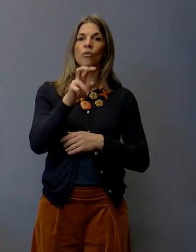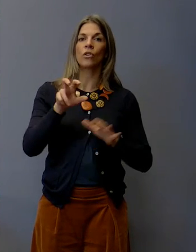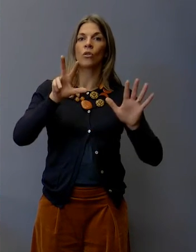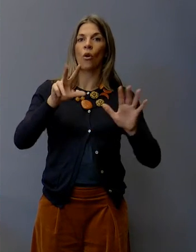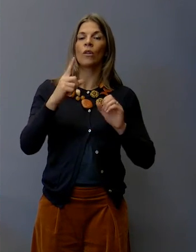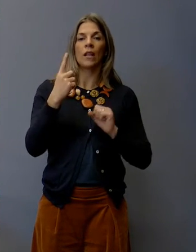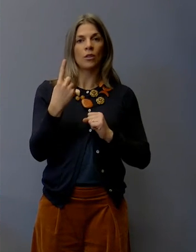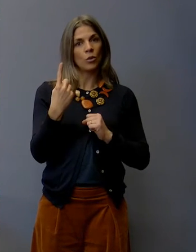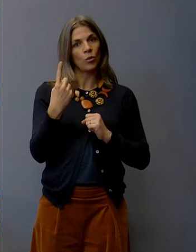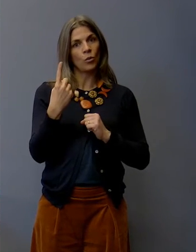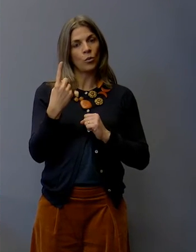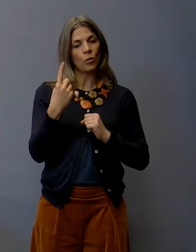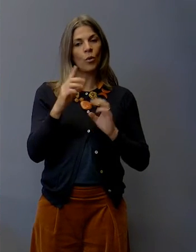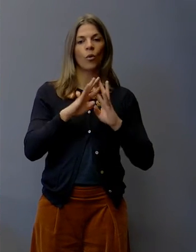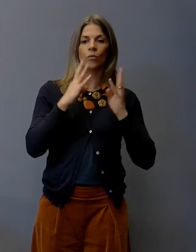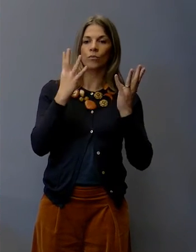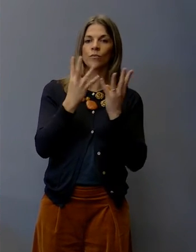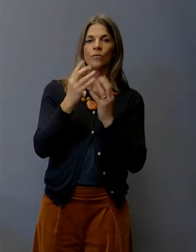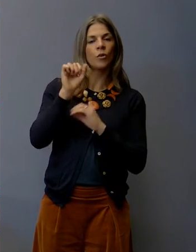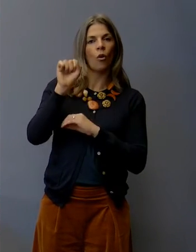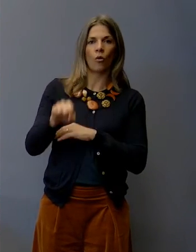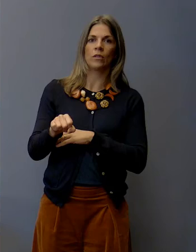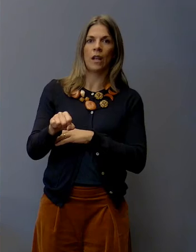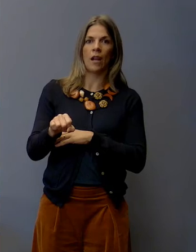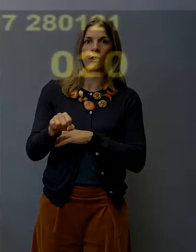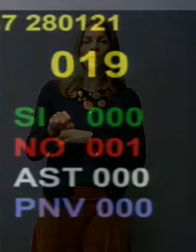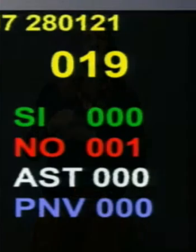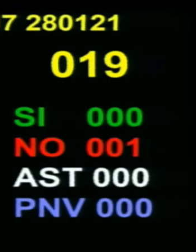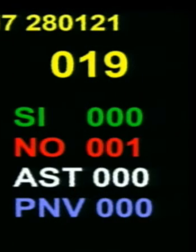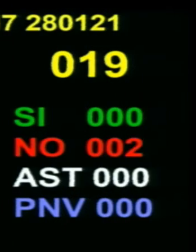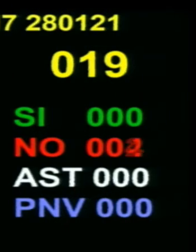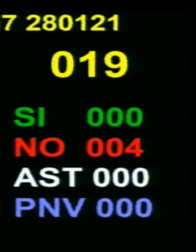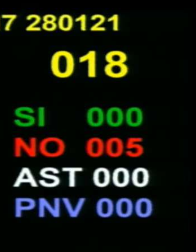con parere contrario della giunta si vota